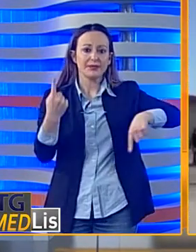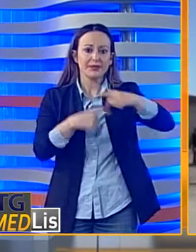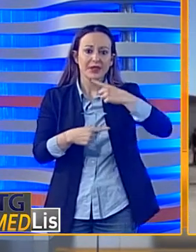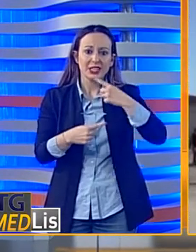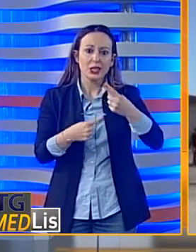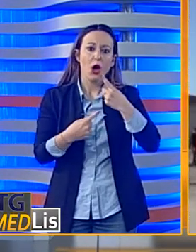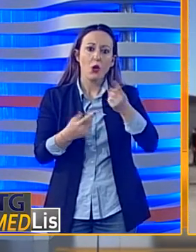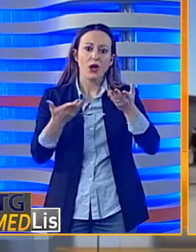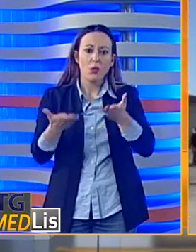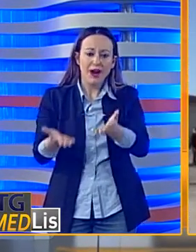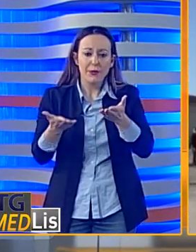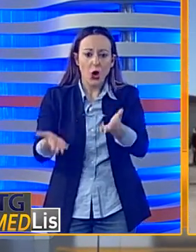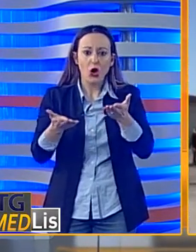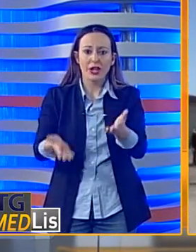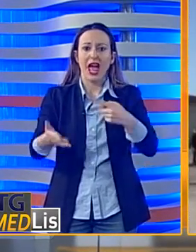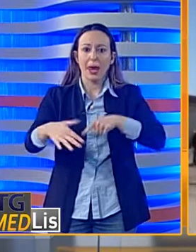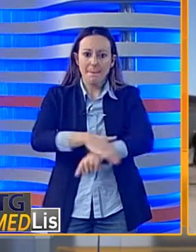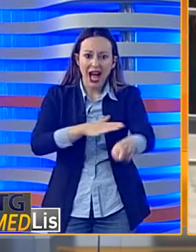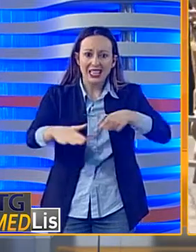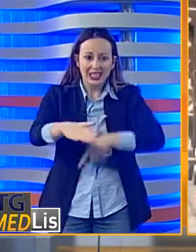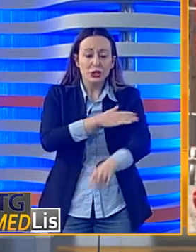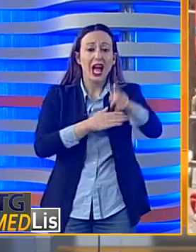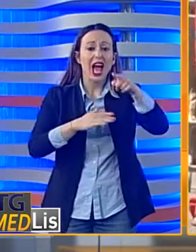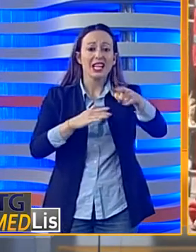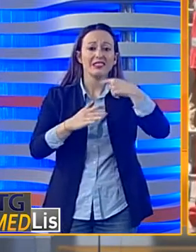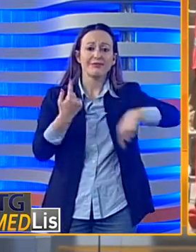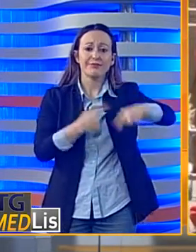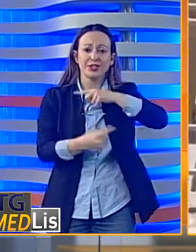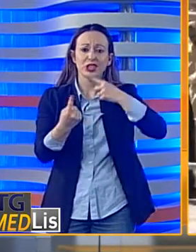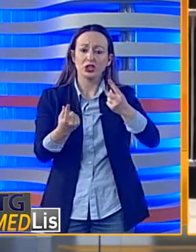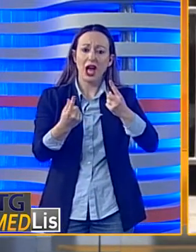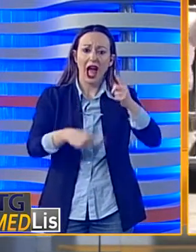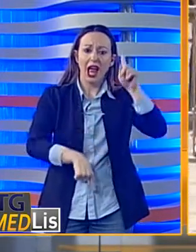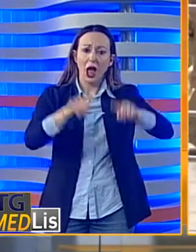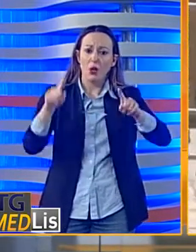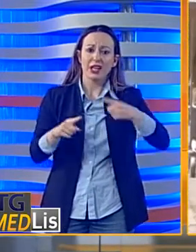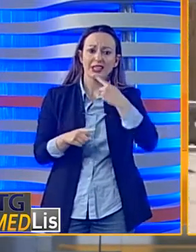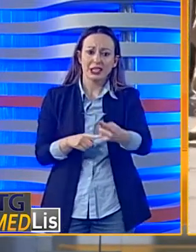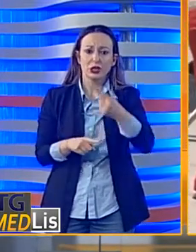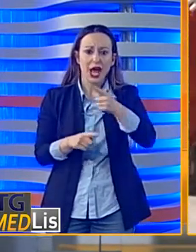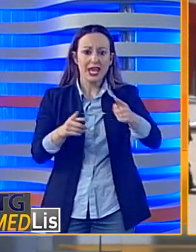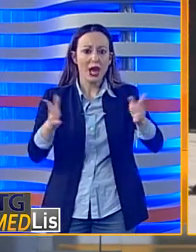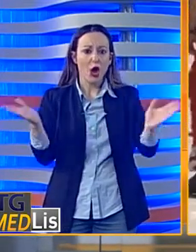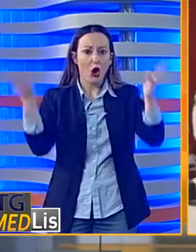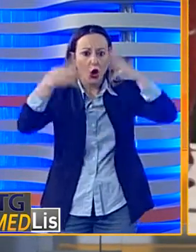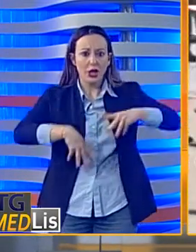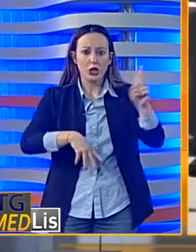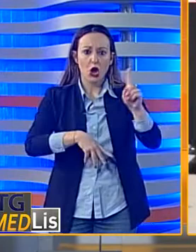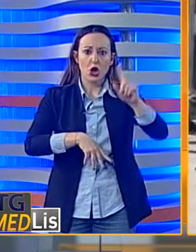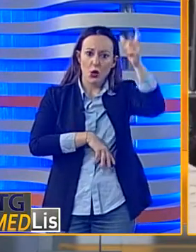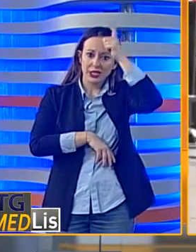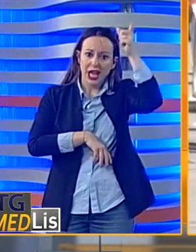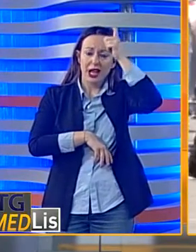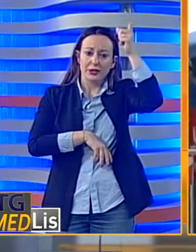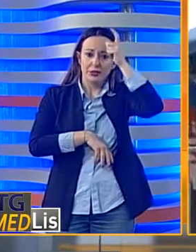dell'immigrazione clandestina che coinvolgono alcuni esponenti appartenenti alle organizzazioni non governative, come ha